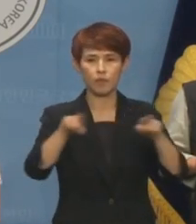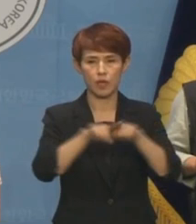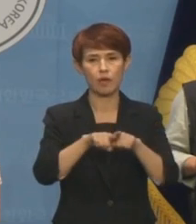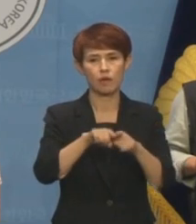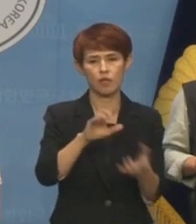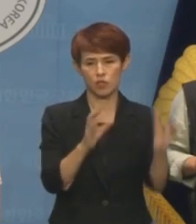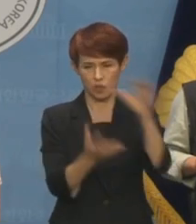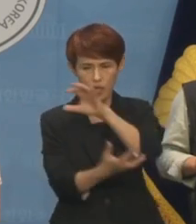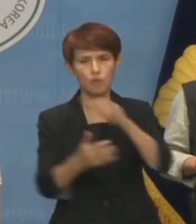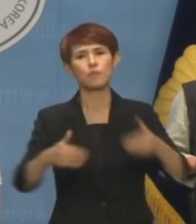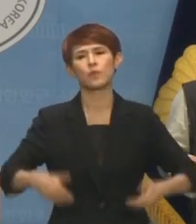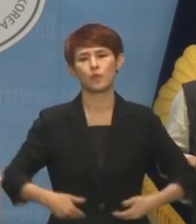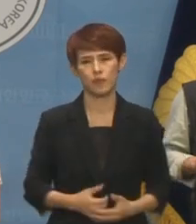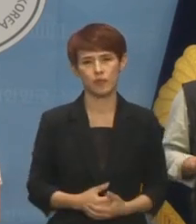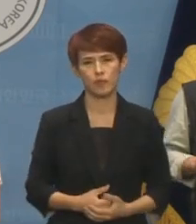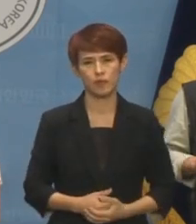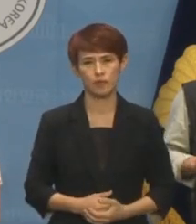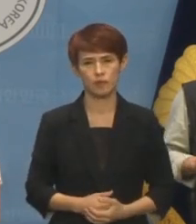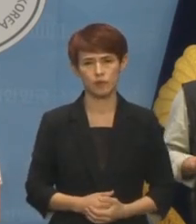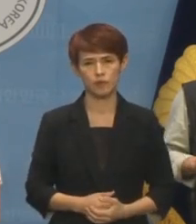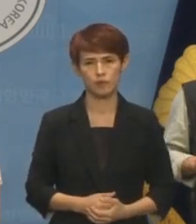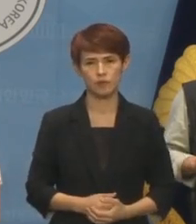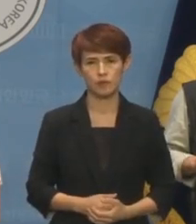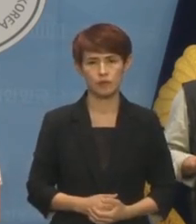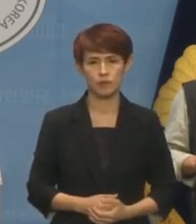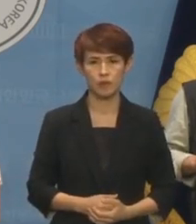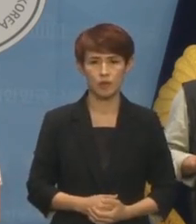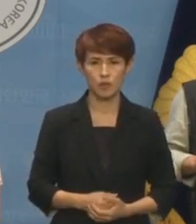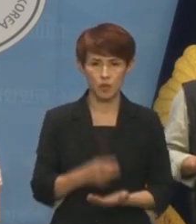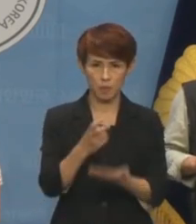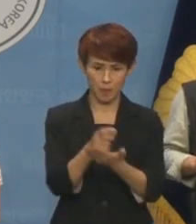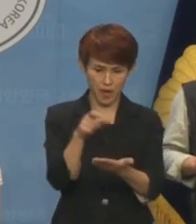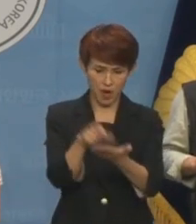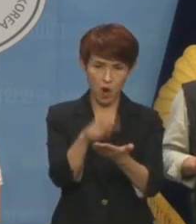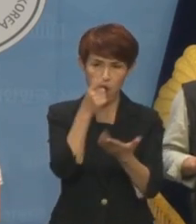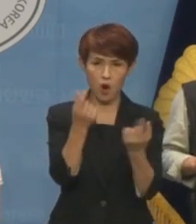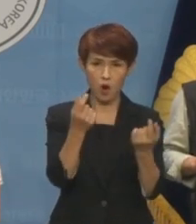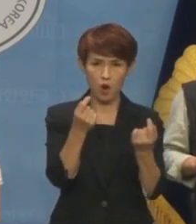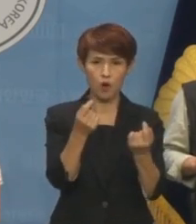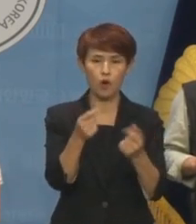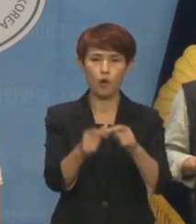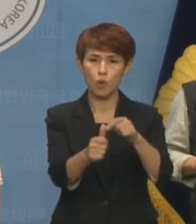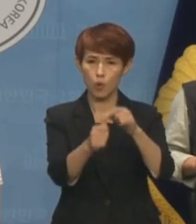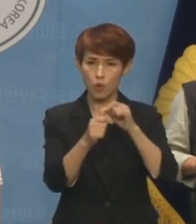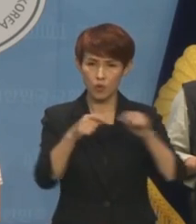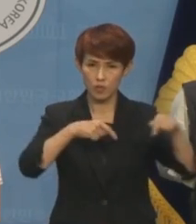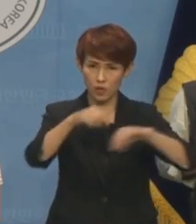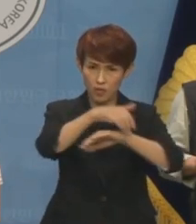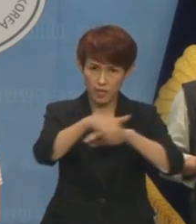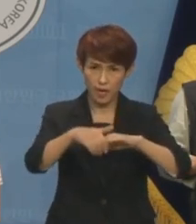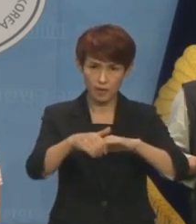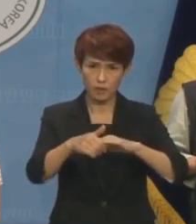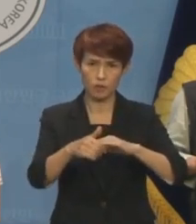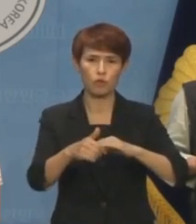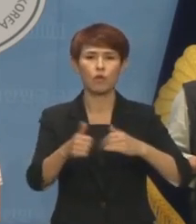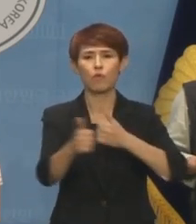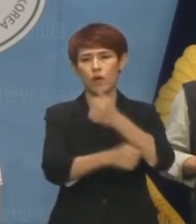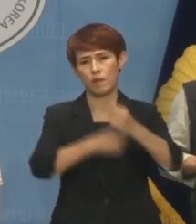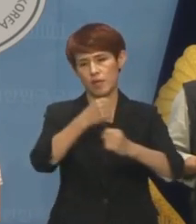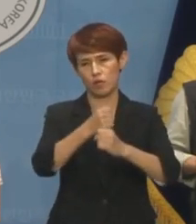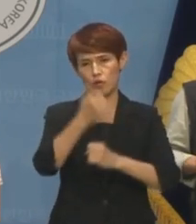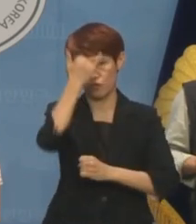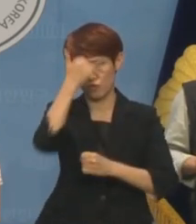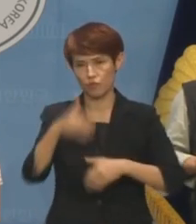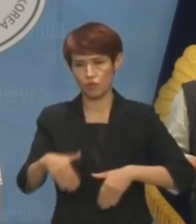전환정책을 마련해야 합니다. 그리고 법에 명시되어 있는 고용정책 심의위원회를 구성해서 충남,